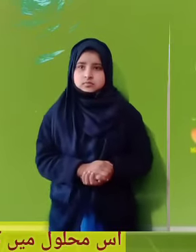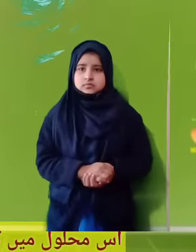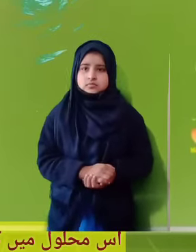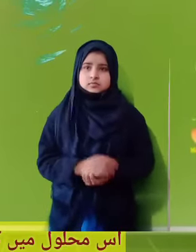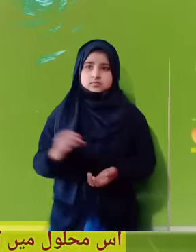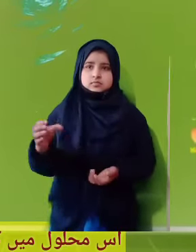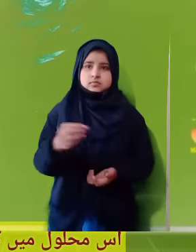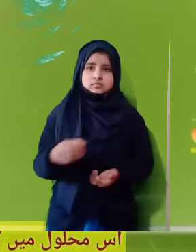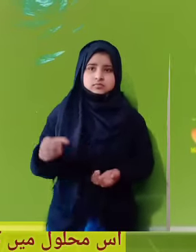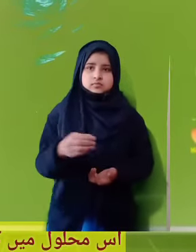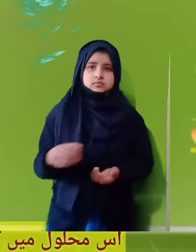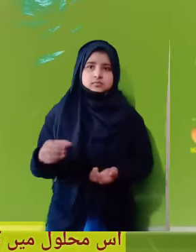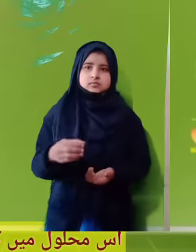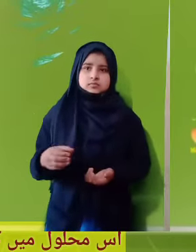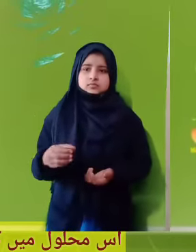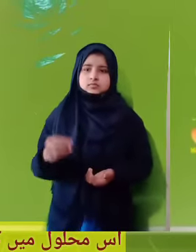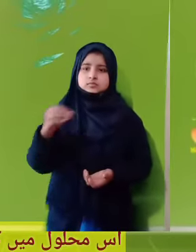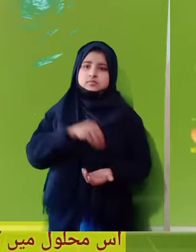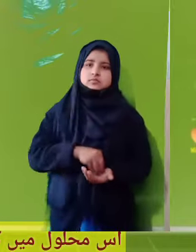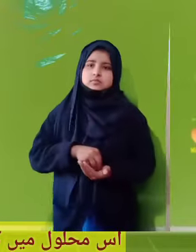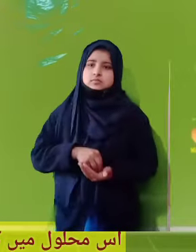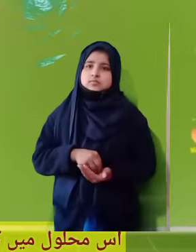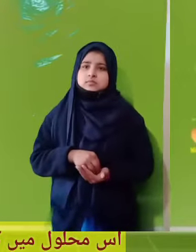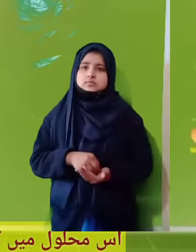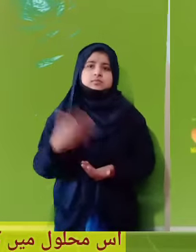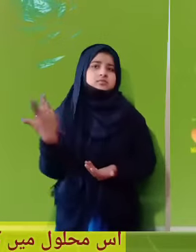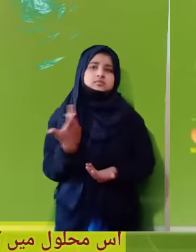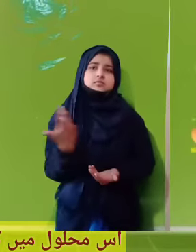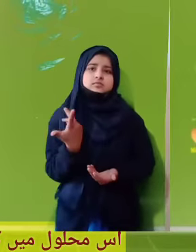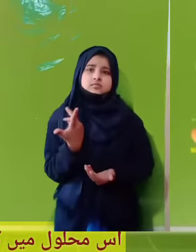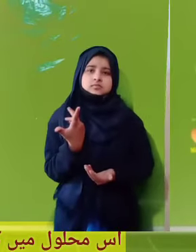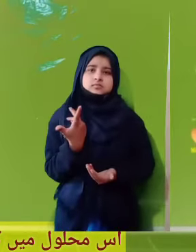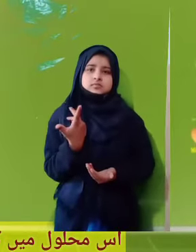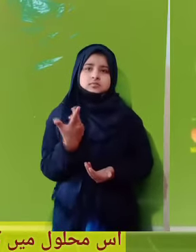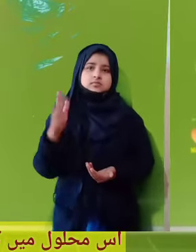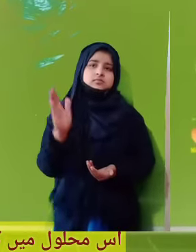इस महलूल में कितनी